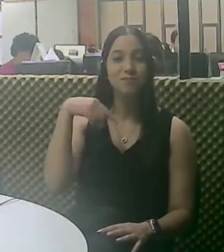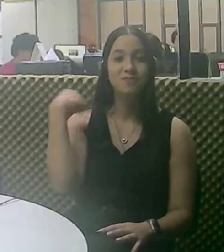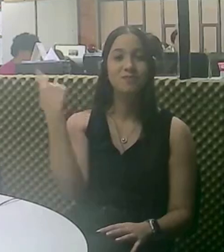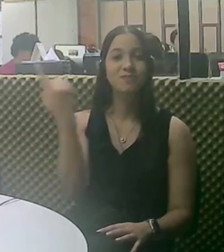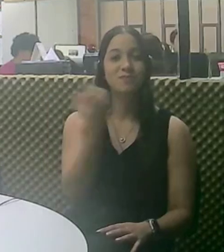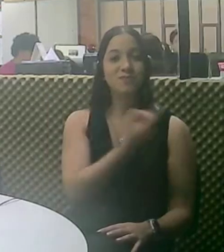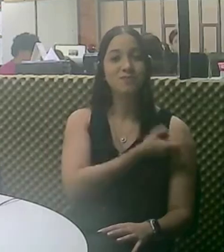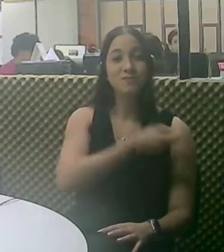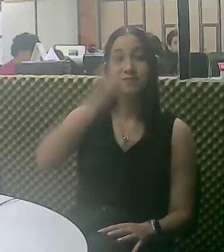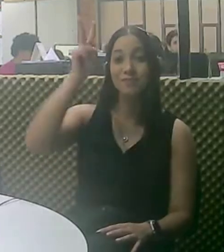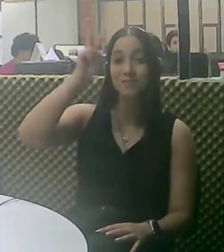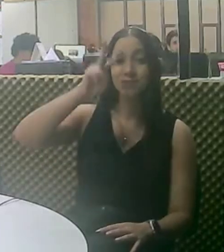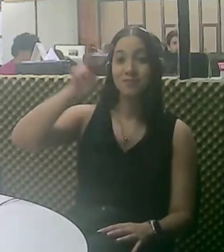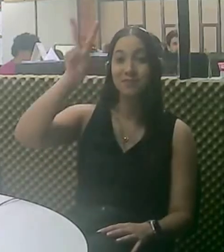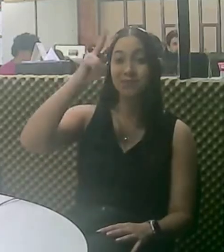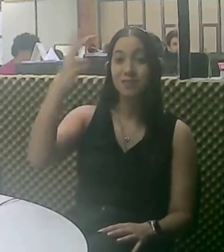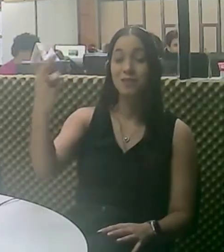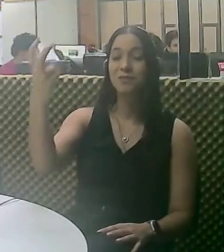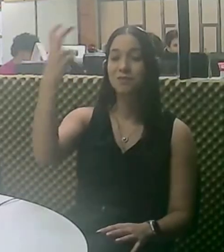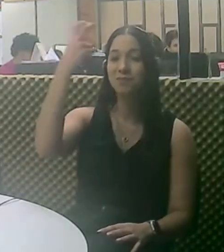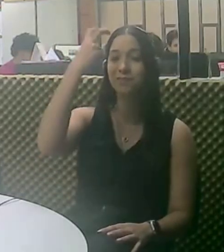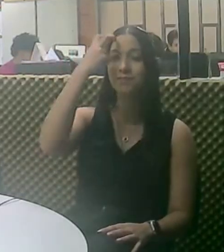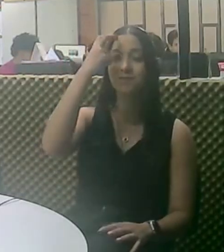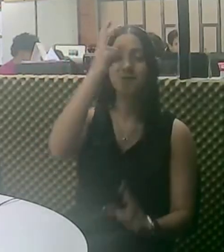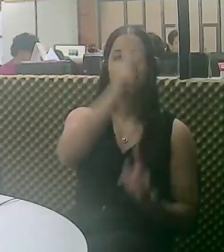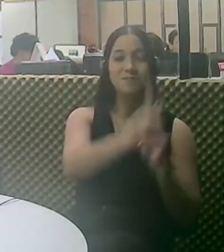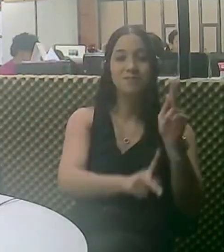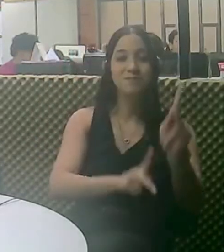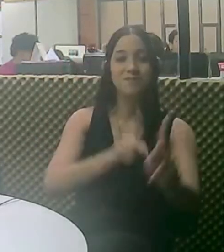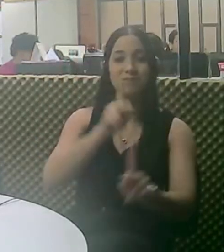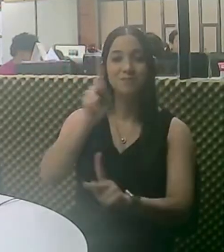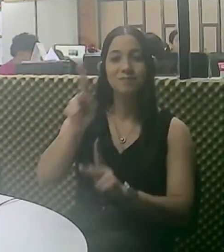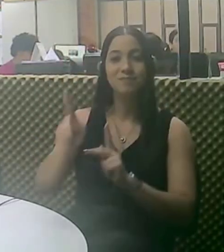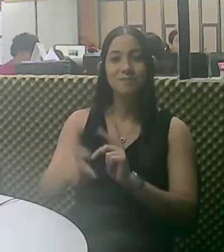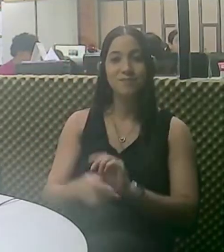nossa história, nossa cultura e nossa gente.